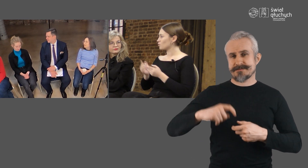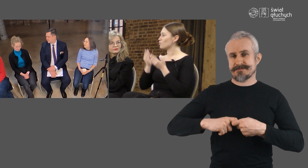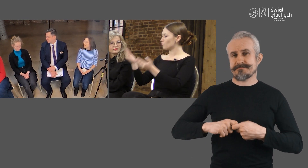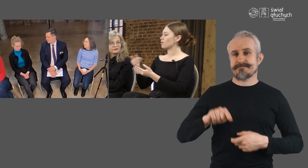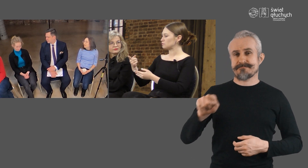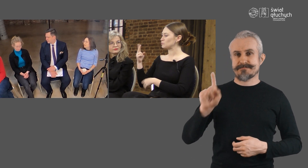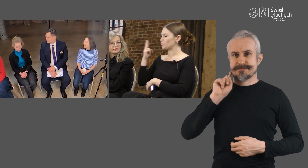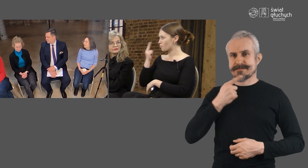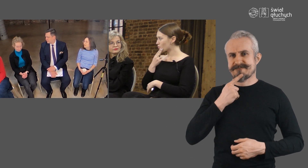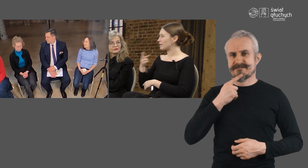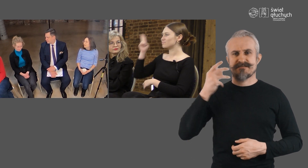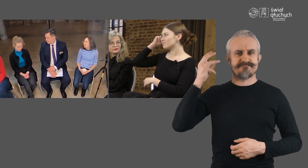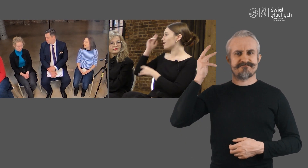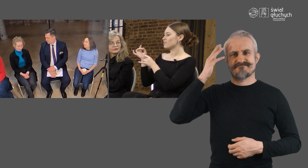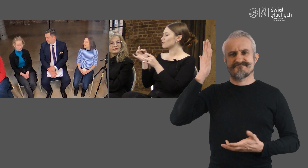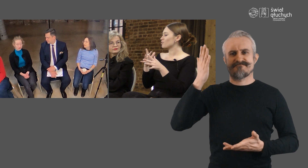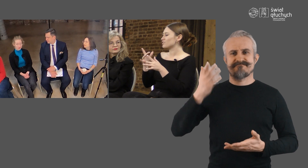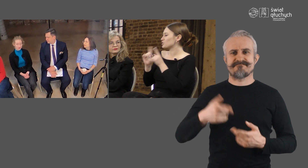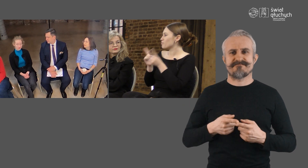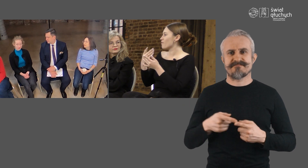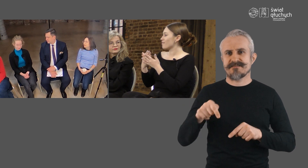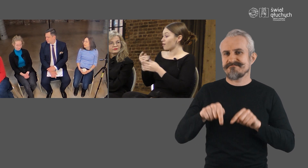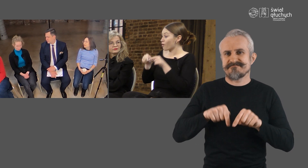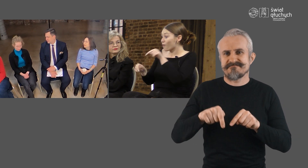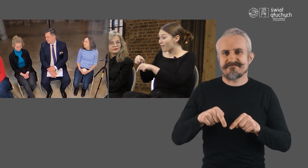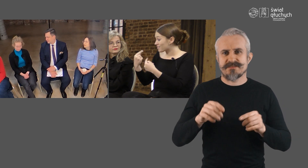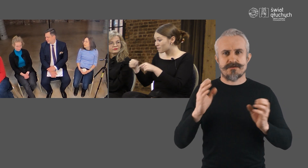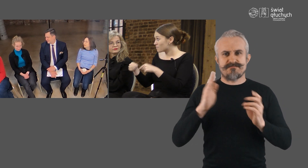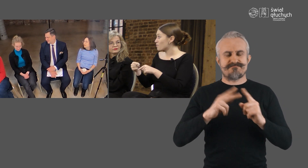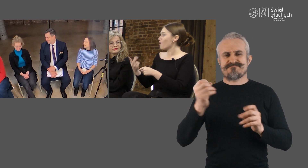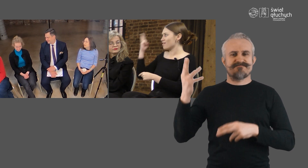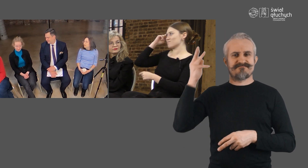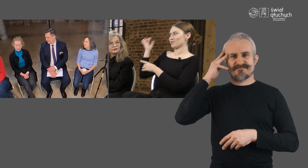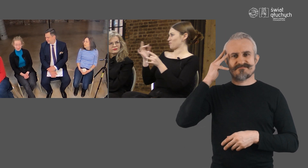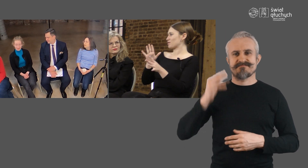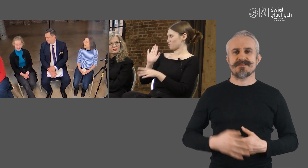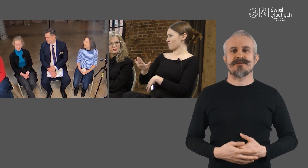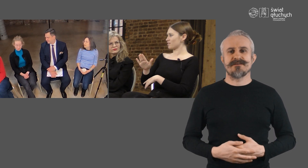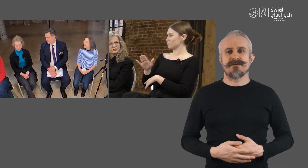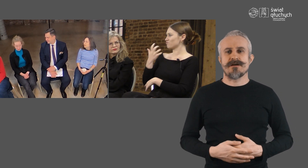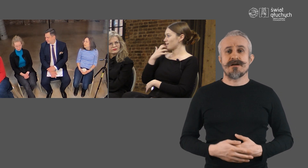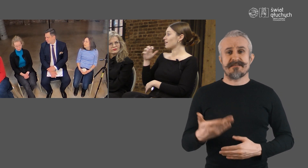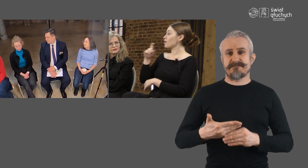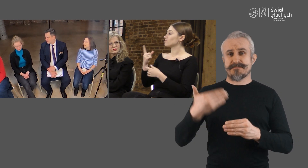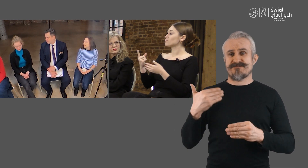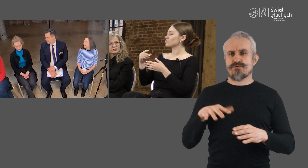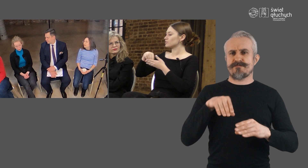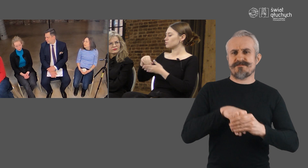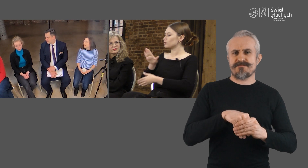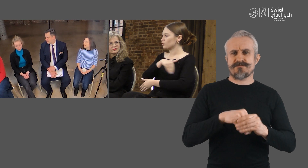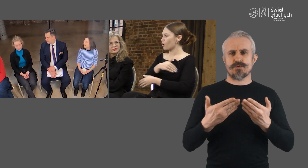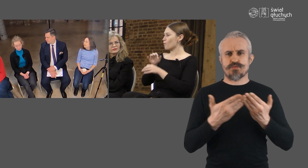bardzo wcześnie zaimplantowany, bo jeszcze zanim zaczął chodzić. Także on już sobie pełnił i miał implanty. On poszedł do szkoły